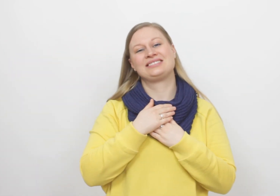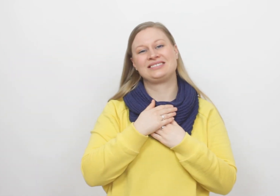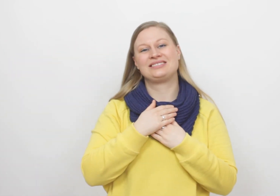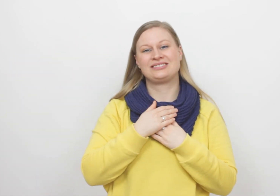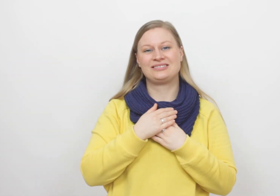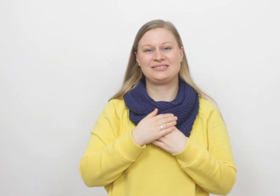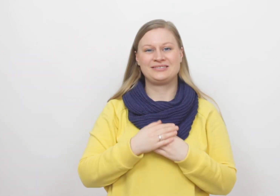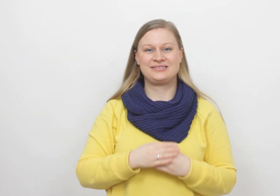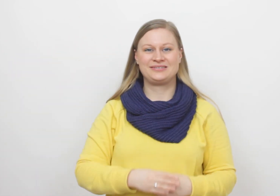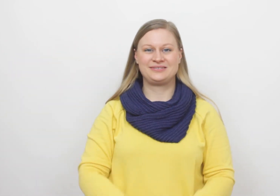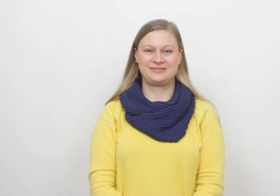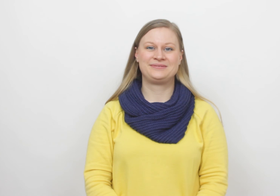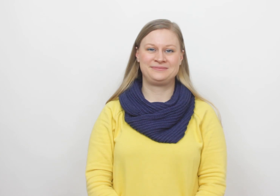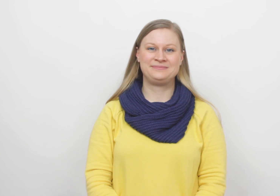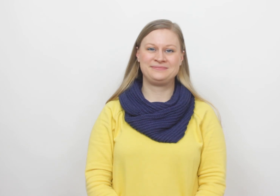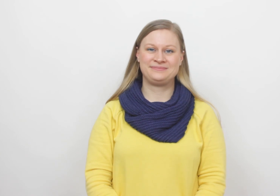TV